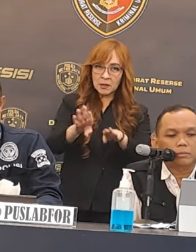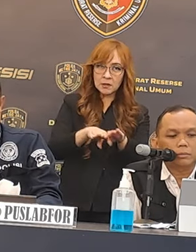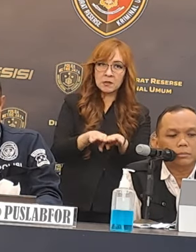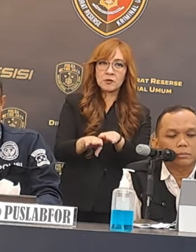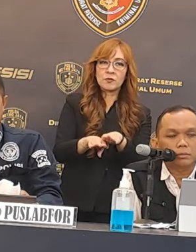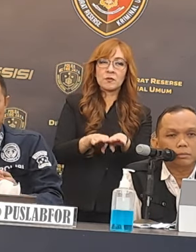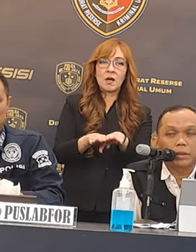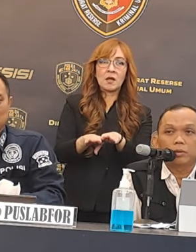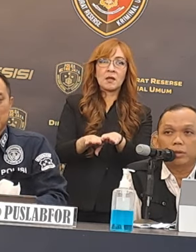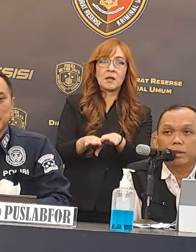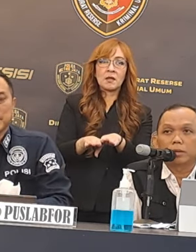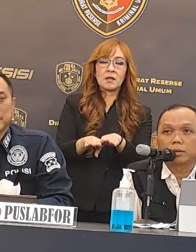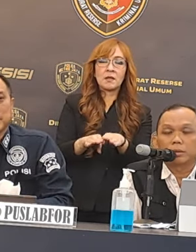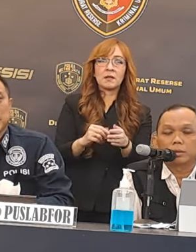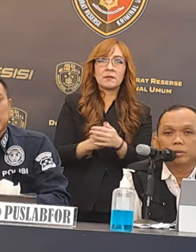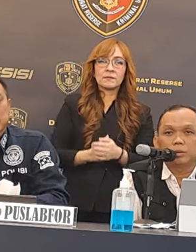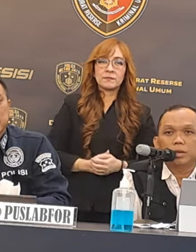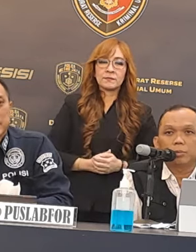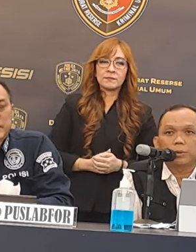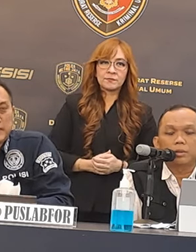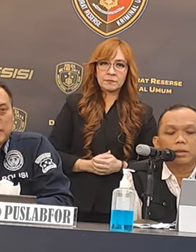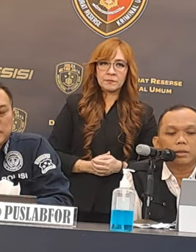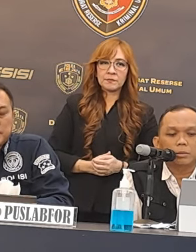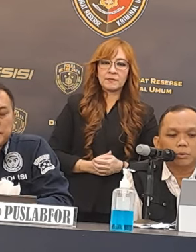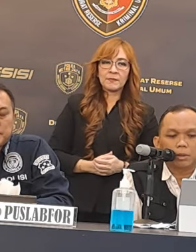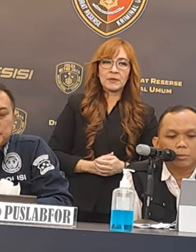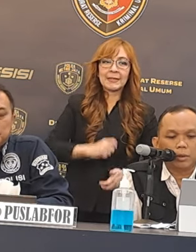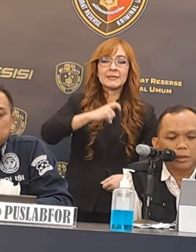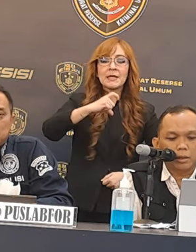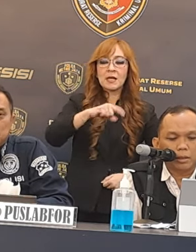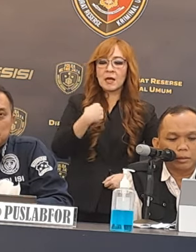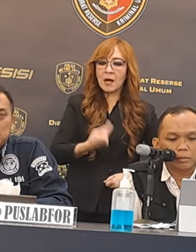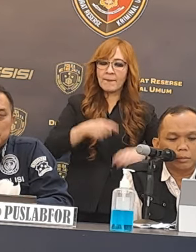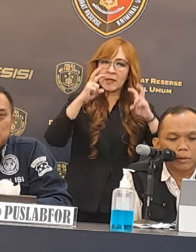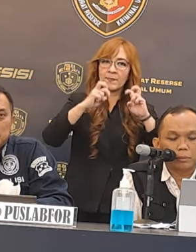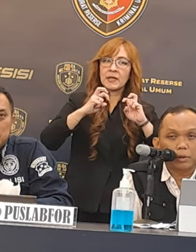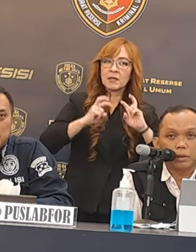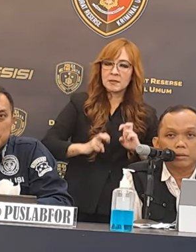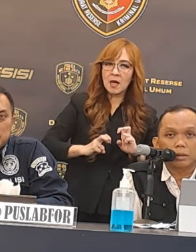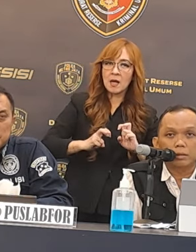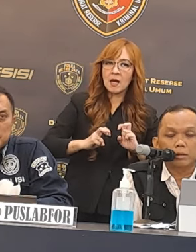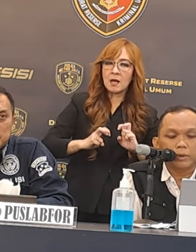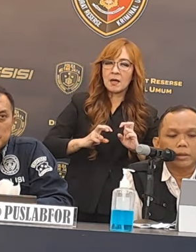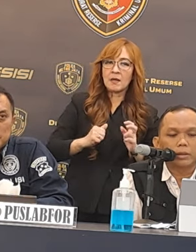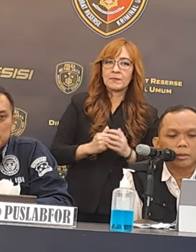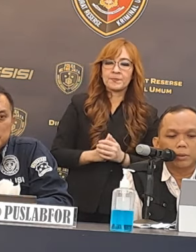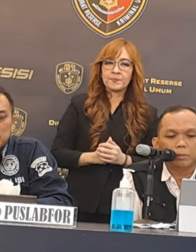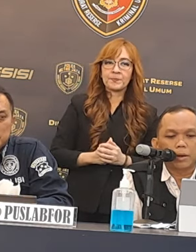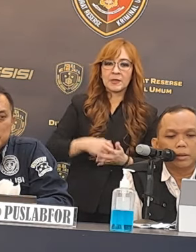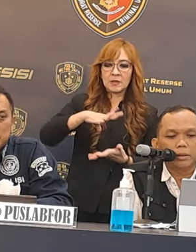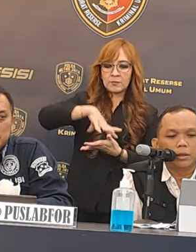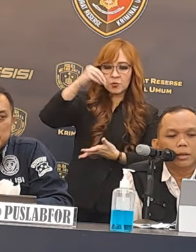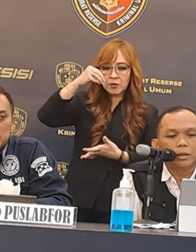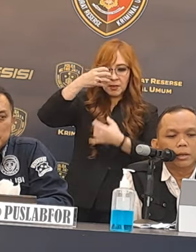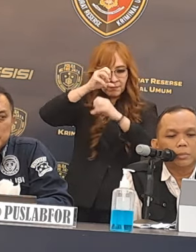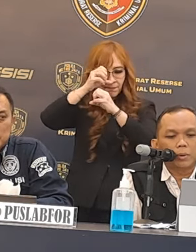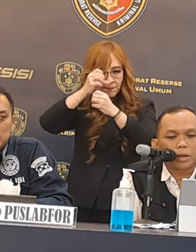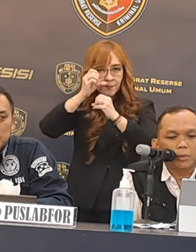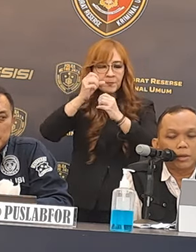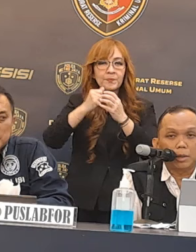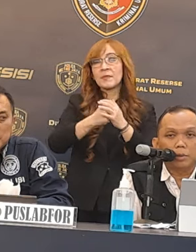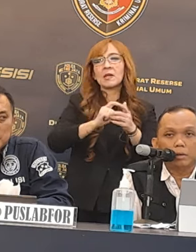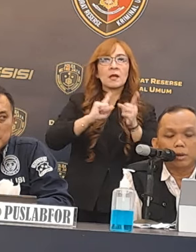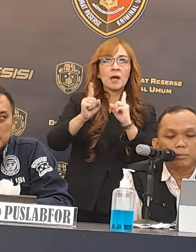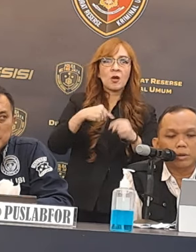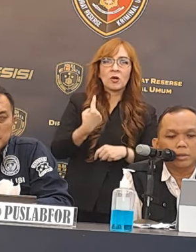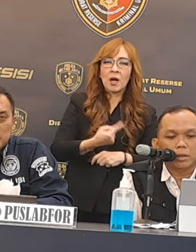Berdasarkan metode yang tentunya kami periksa di Puslapor adalah memang lembaga saintifik yang tadi disampaikan Pak Dir, bahwa